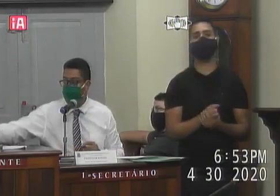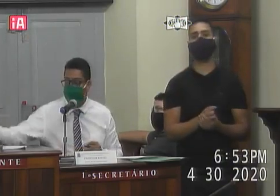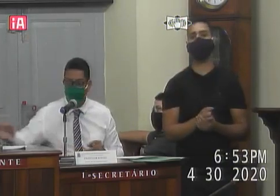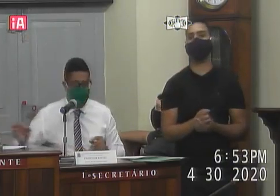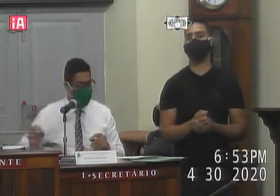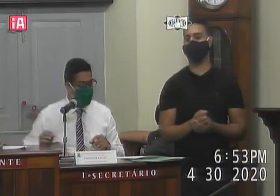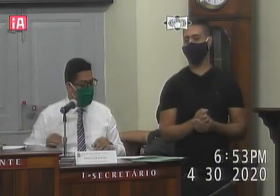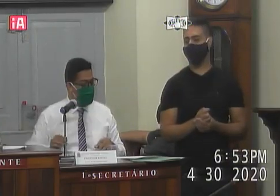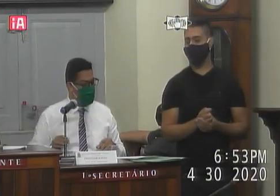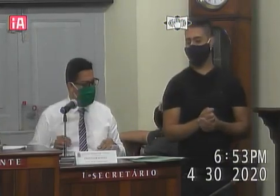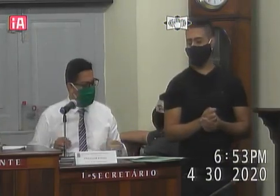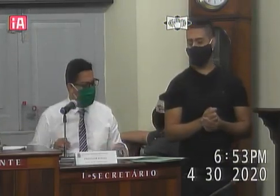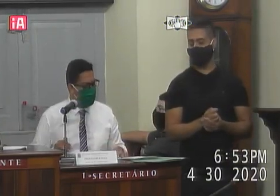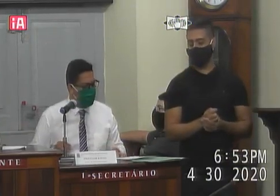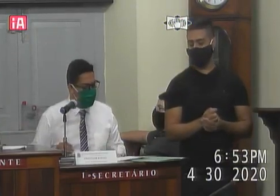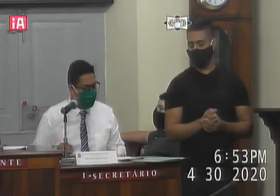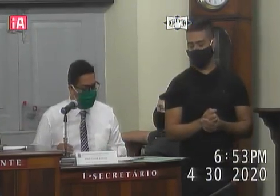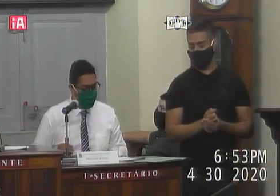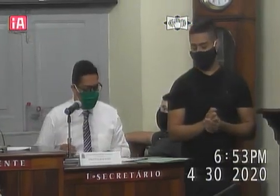988.367,19.